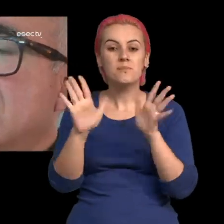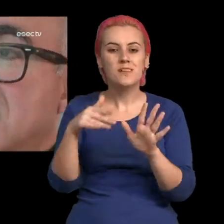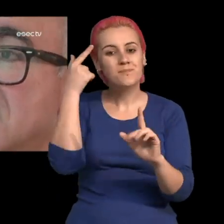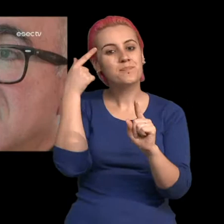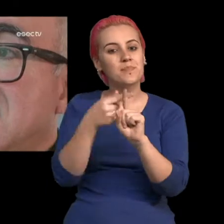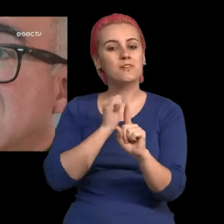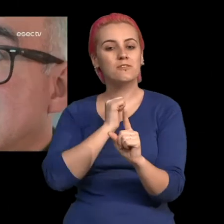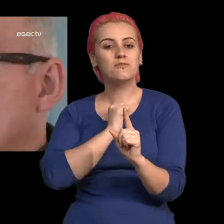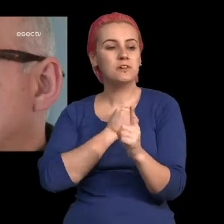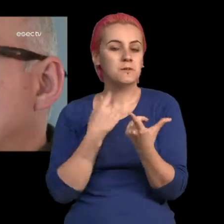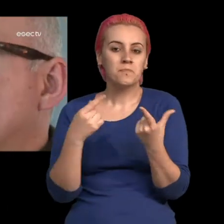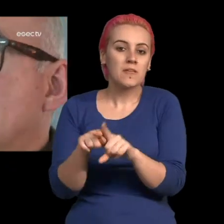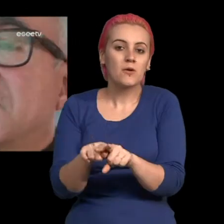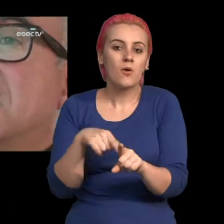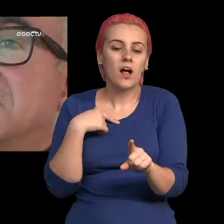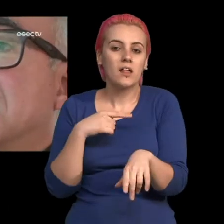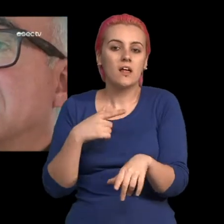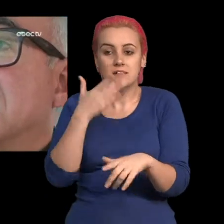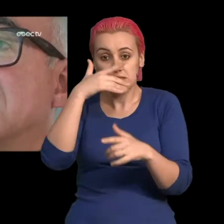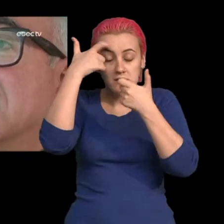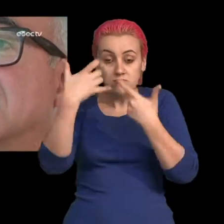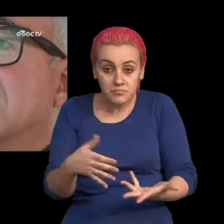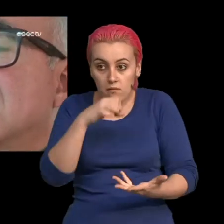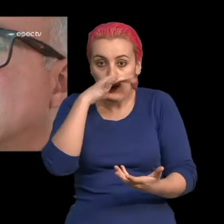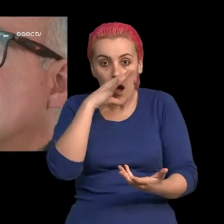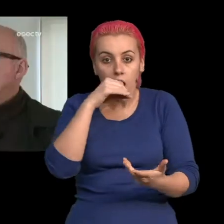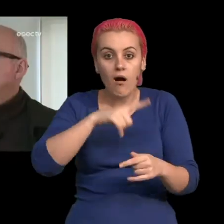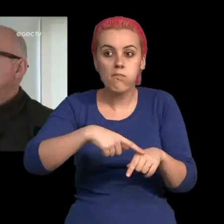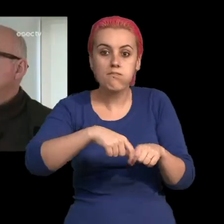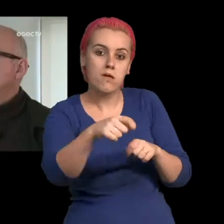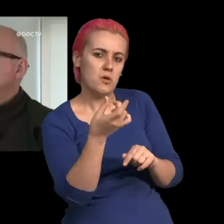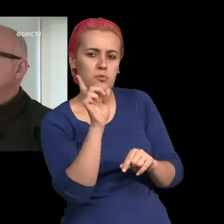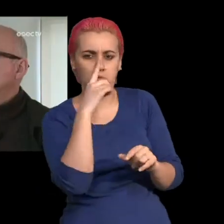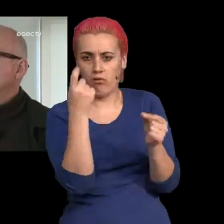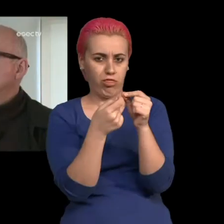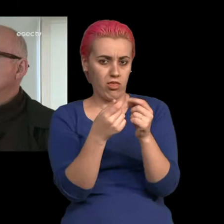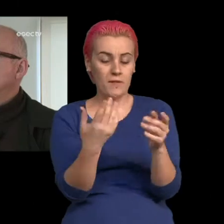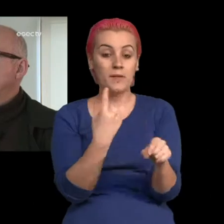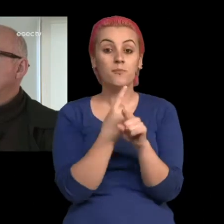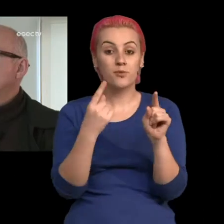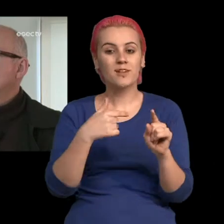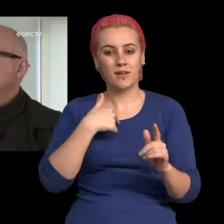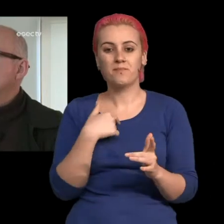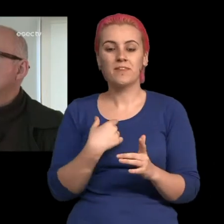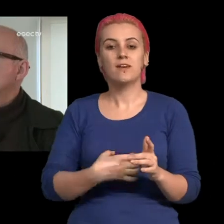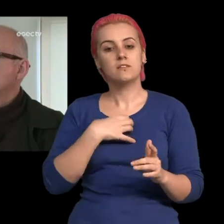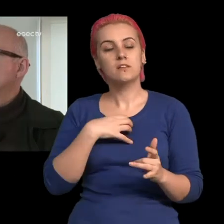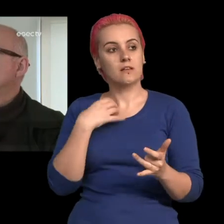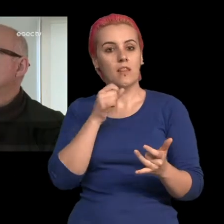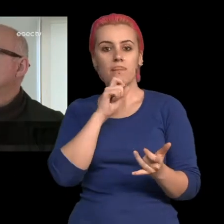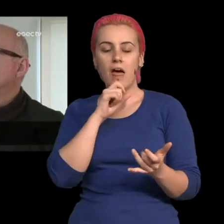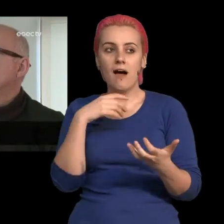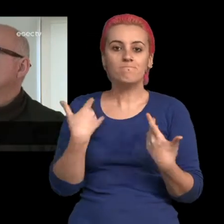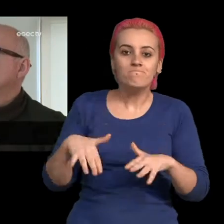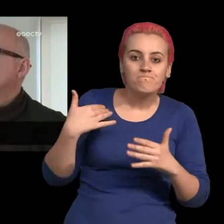todo, e quer dizer, não durou, pelo menos, se houve. Eu também, apesar de achar que era um risco, podia